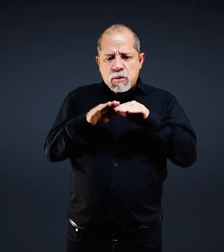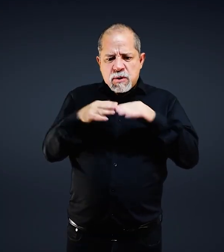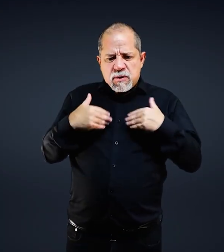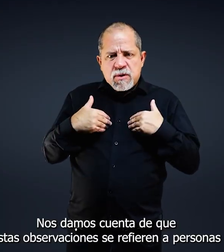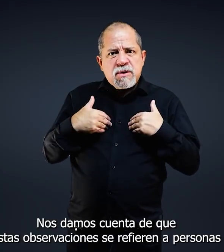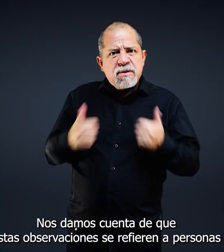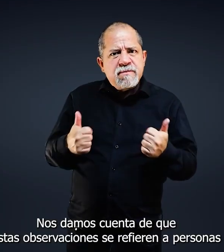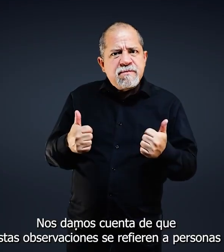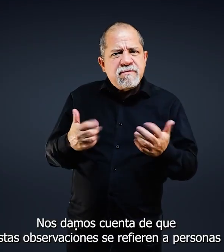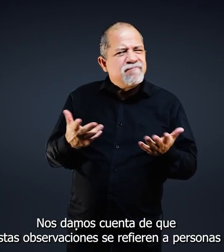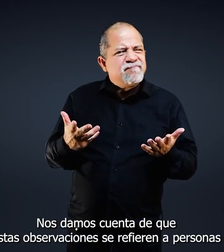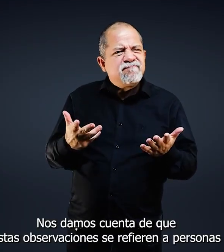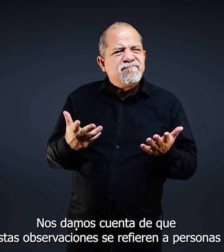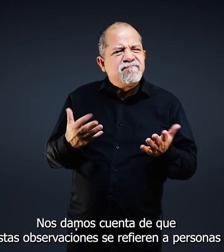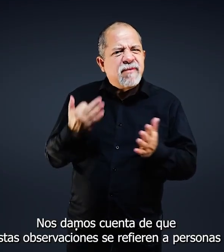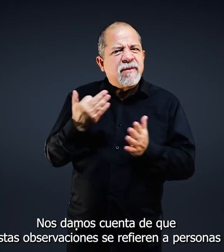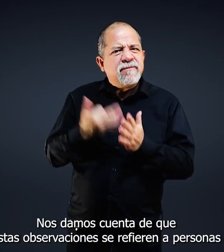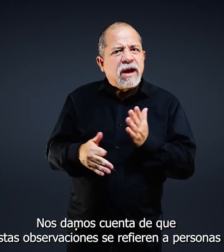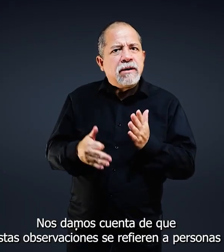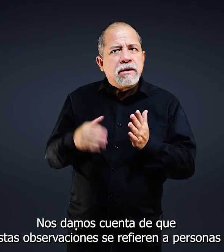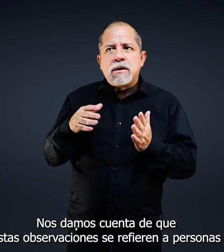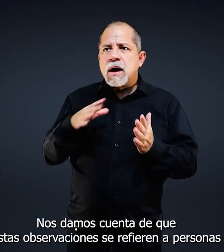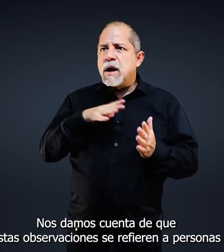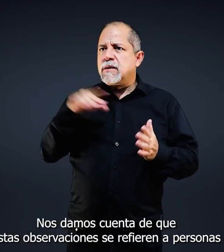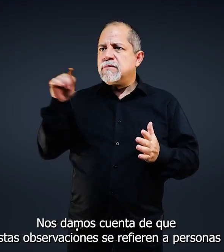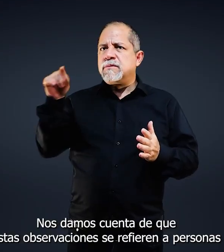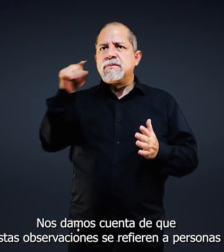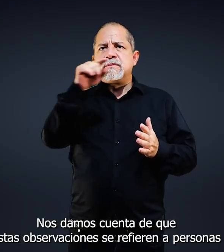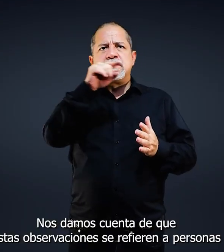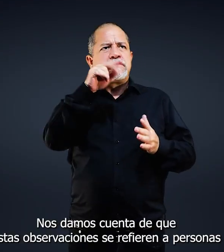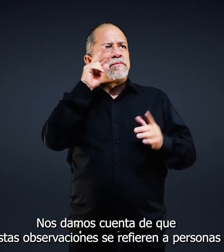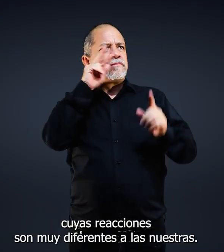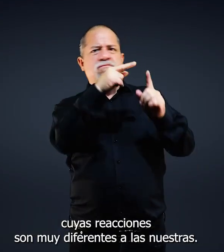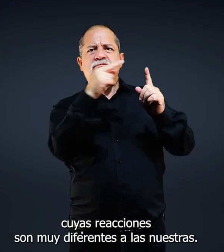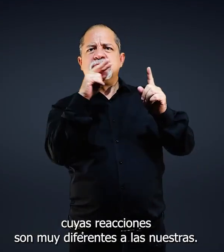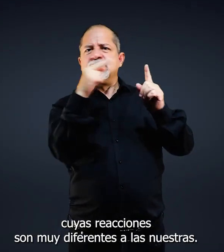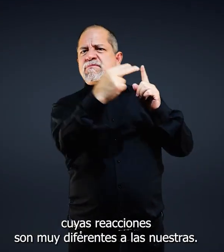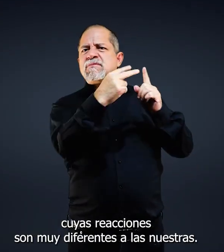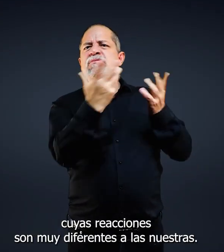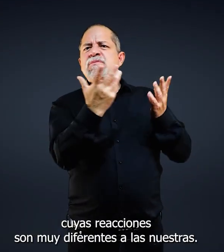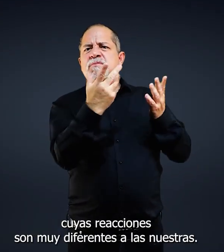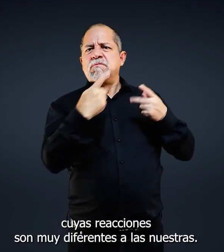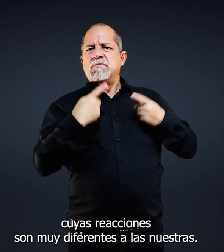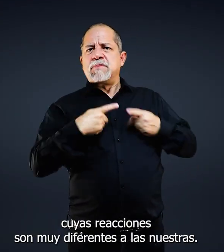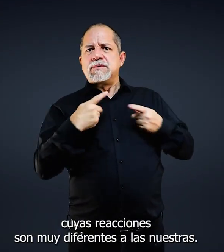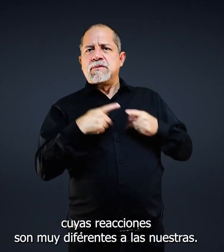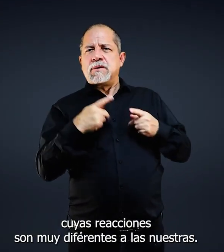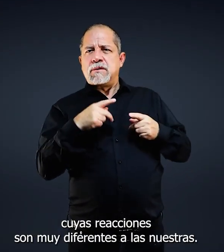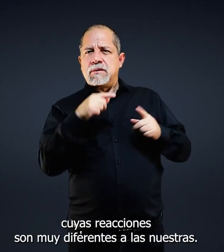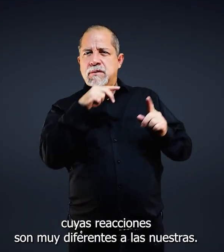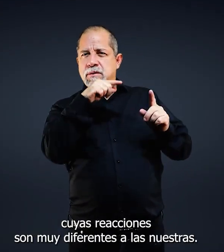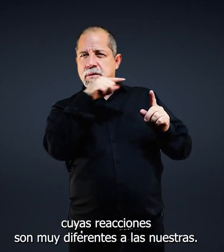Nos damos cuenta de que estas observaciones se refieren a personas cuyas reacciones son muy diferentes a las nuestras.